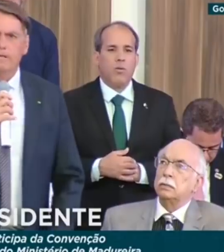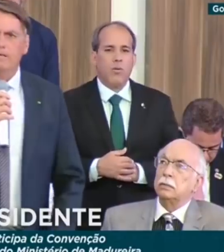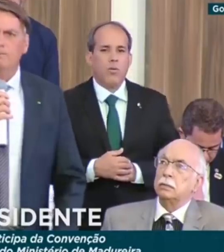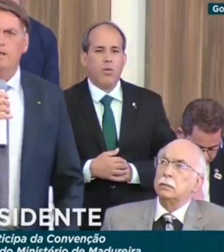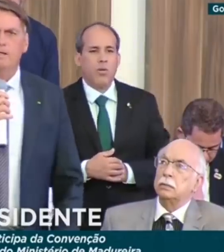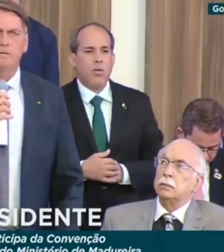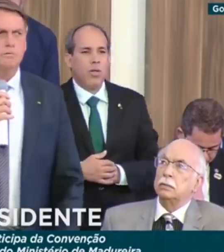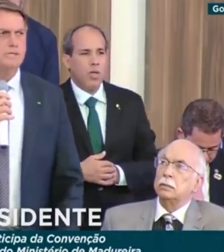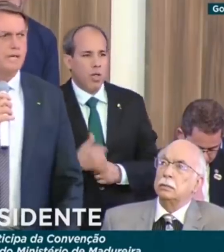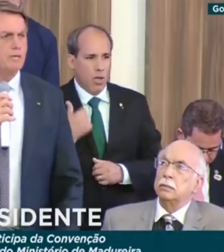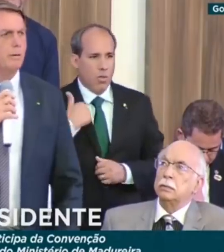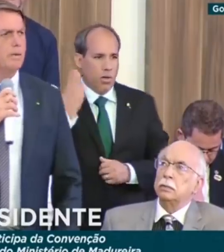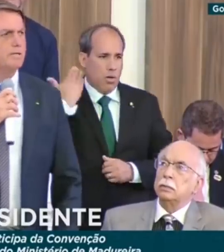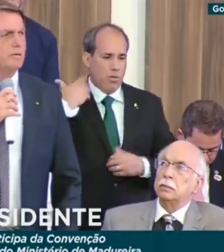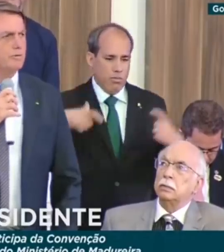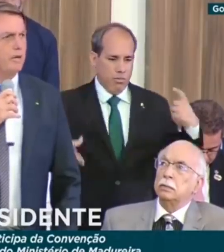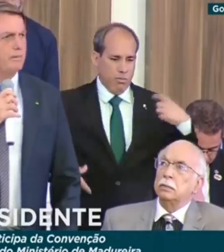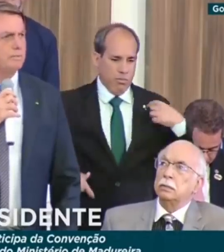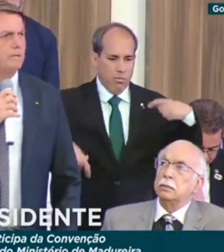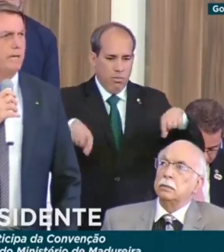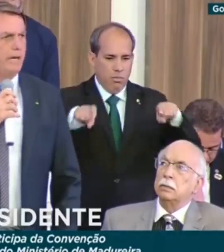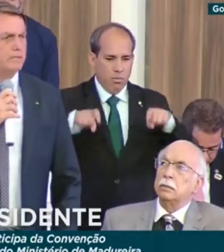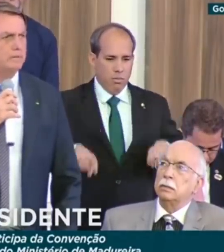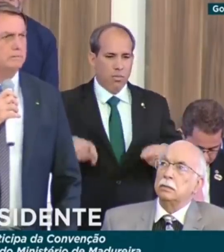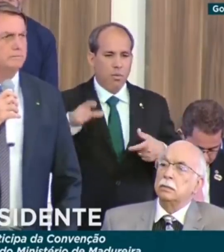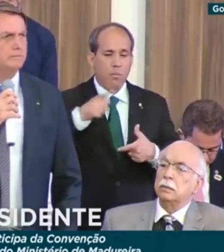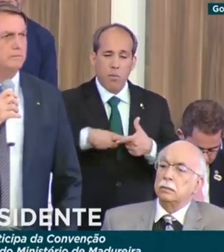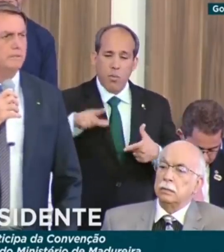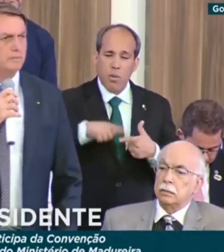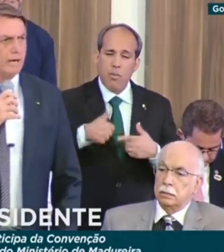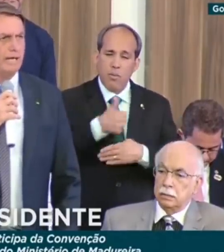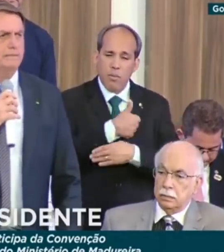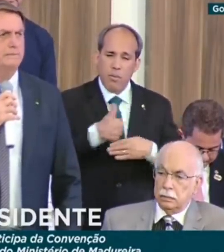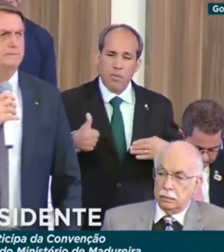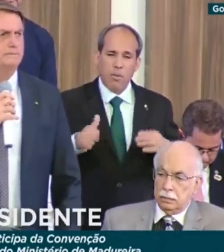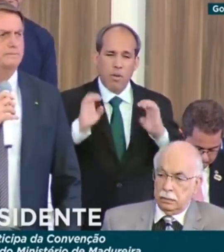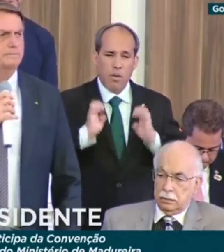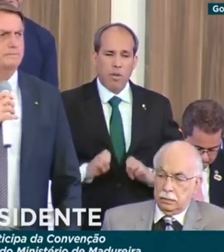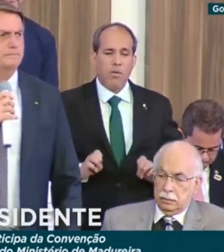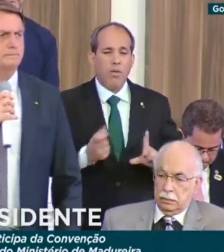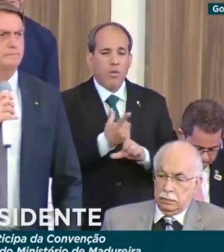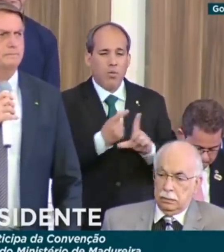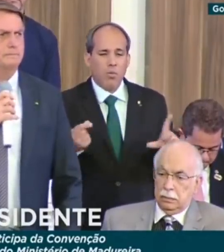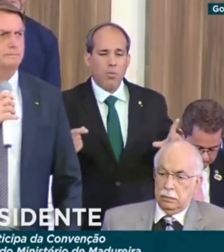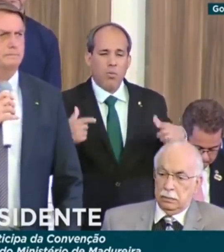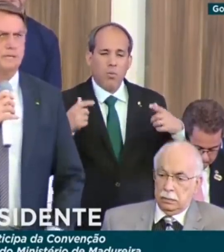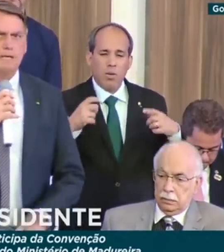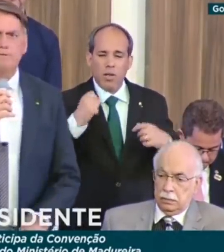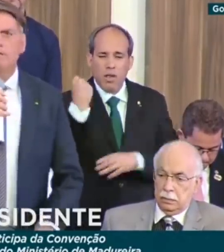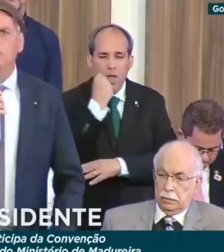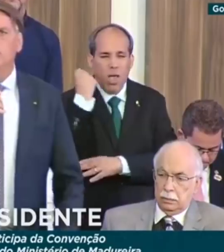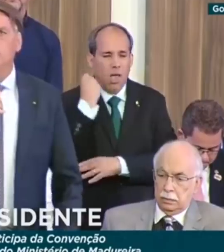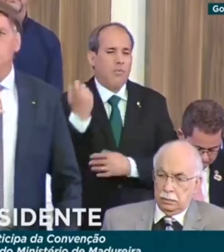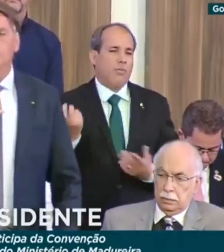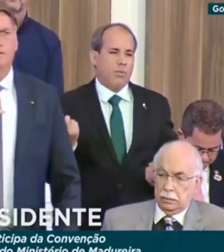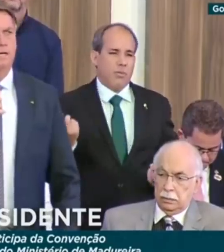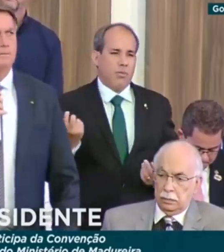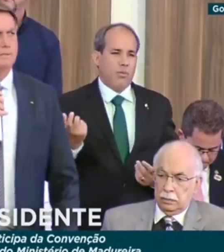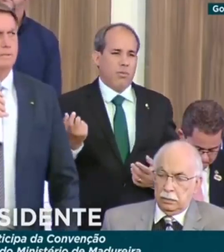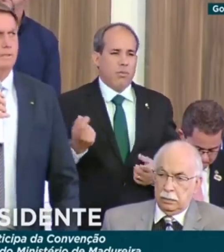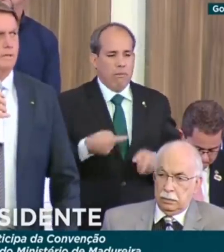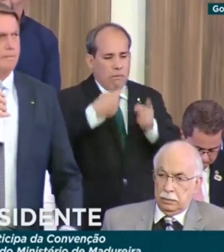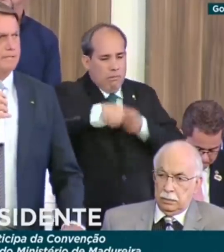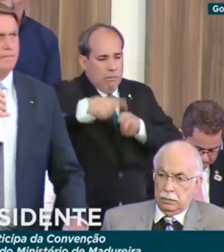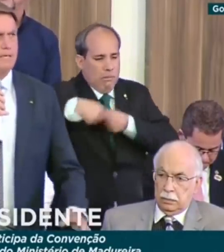eu peguei o Brasil com sérios problemas econômicos, éticos e morais. Ninguém enfrentou o que nós